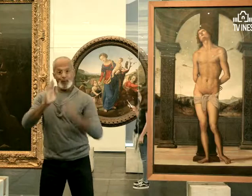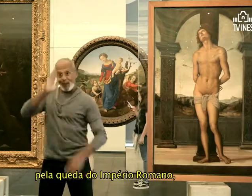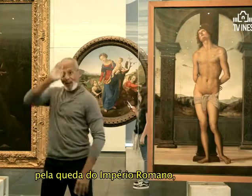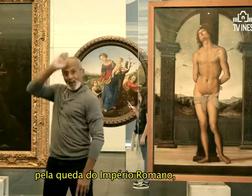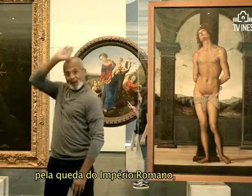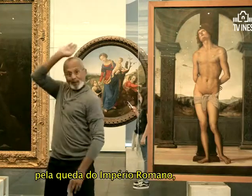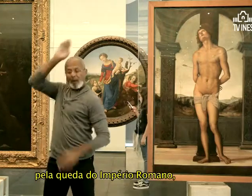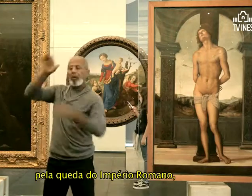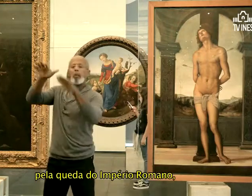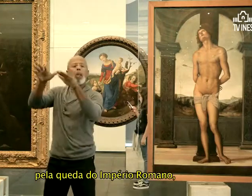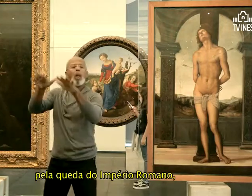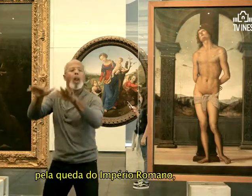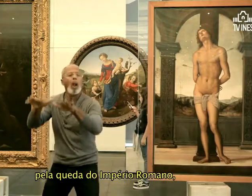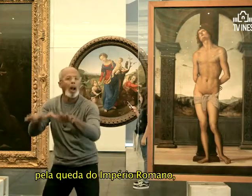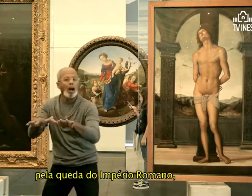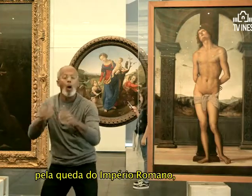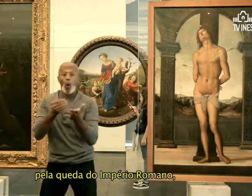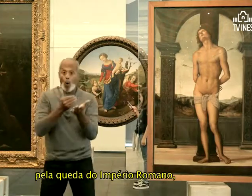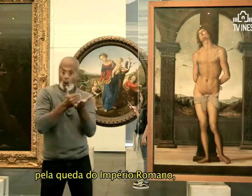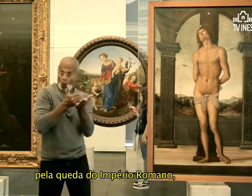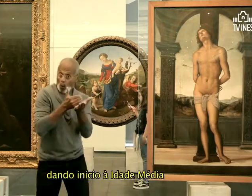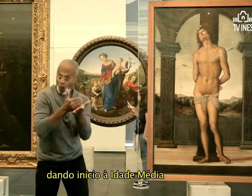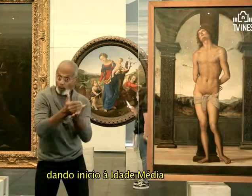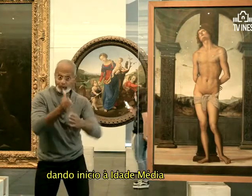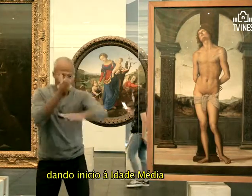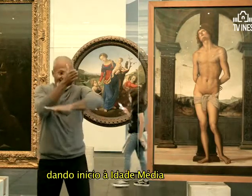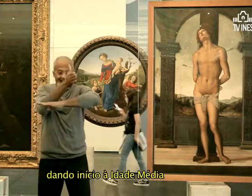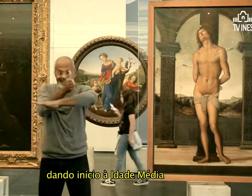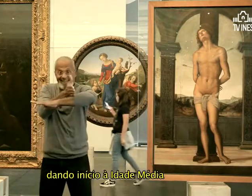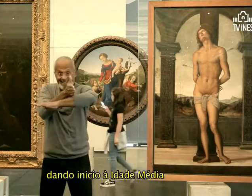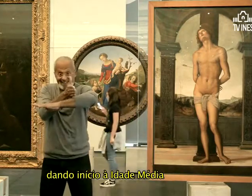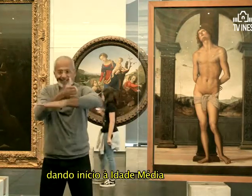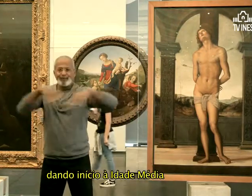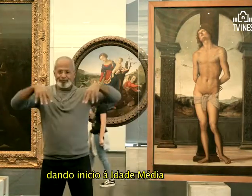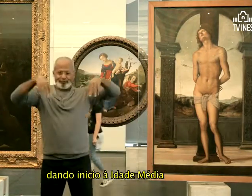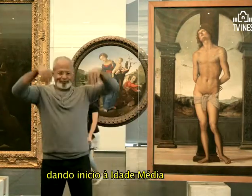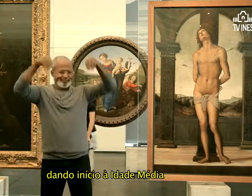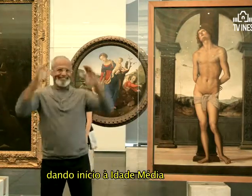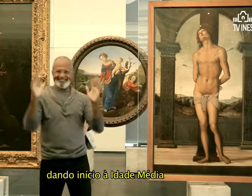pela queda do Império Romano, dando início à Idade Média